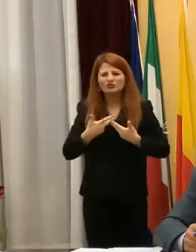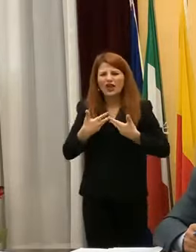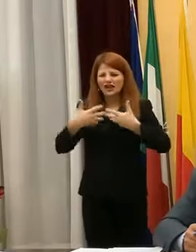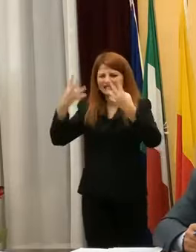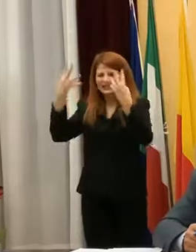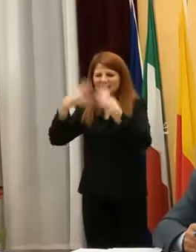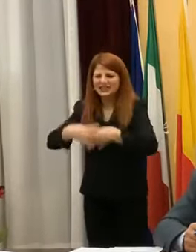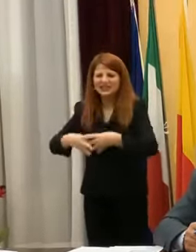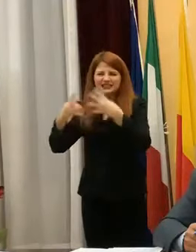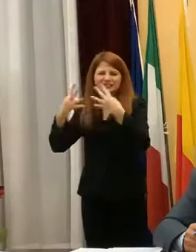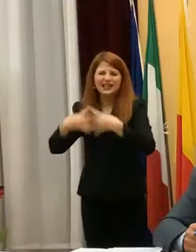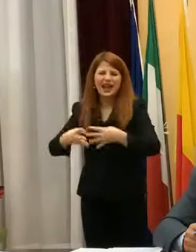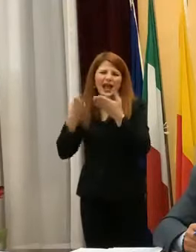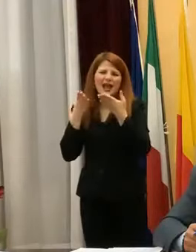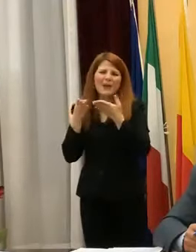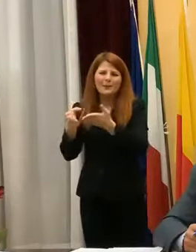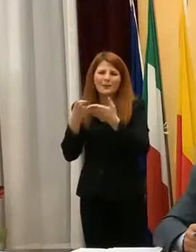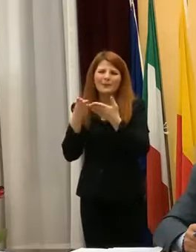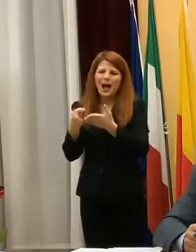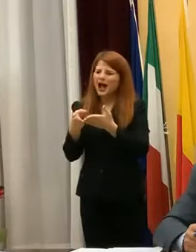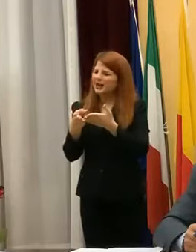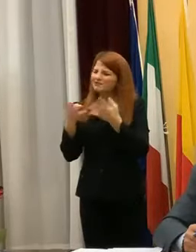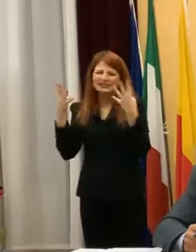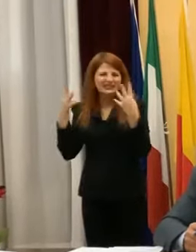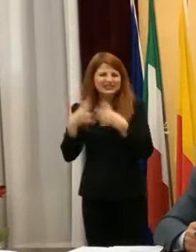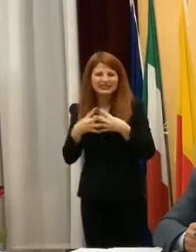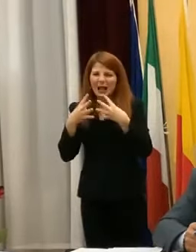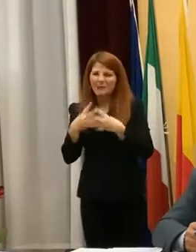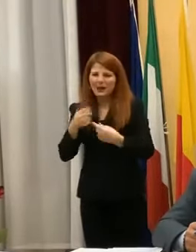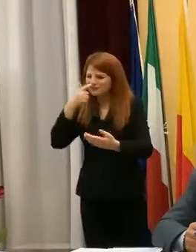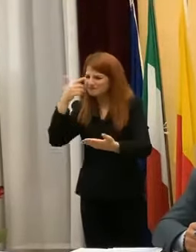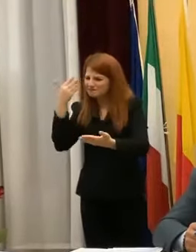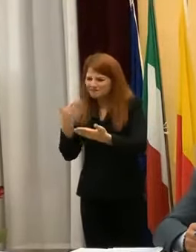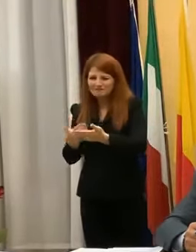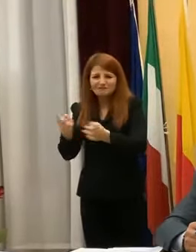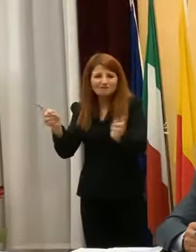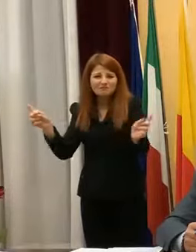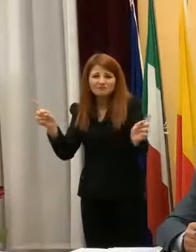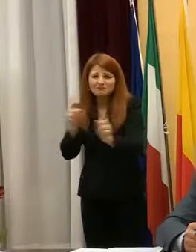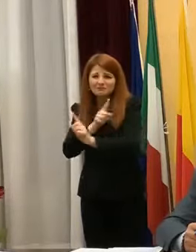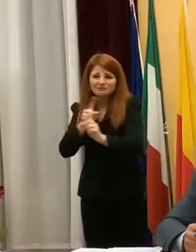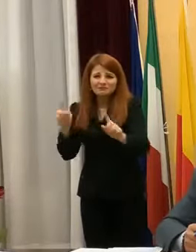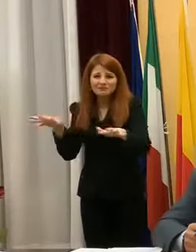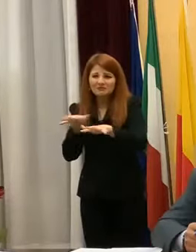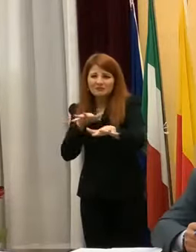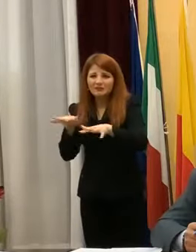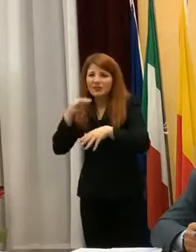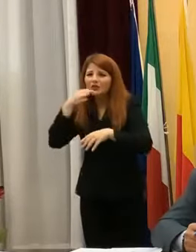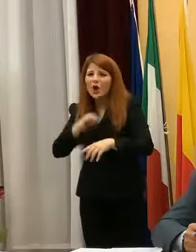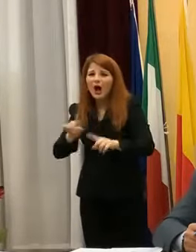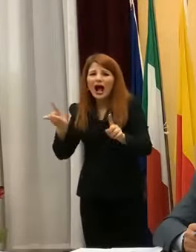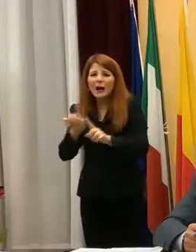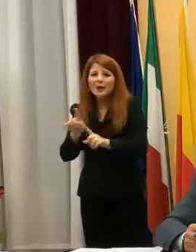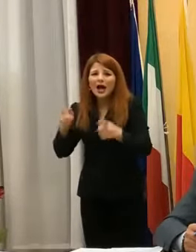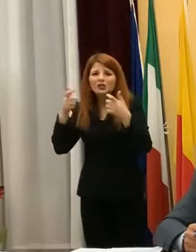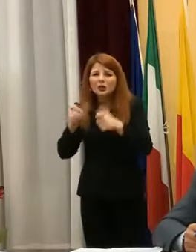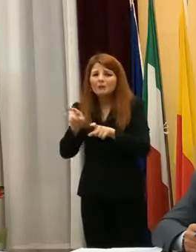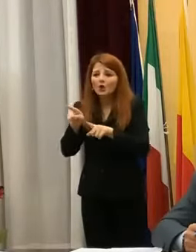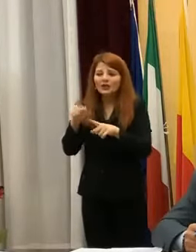sistema che non accetta critiche e che trova alleati